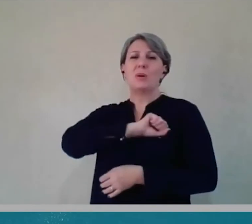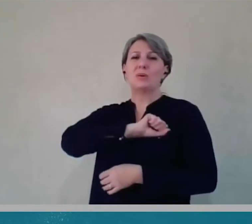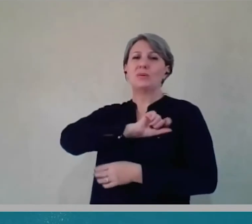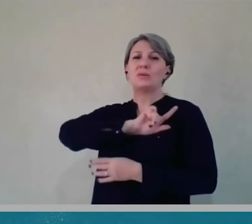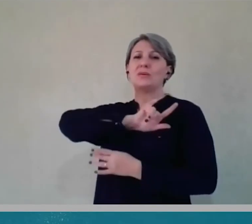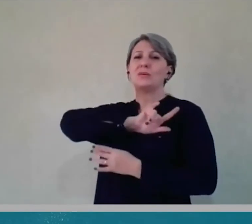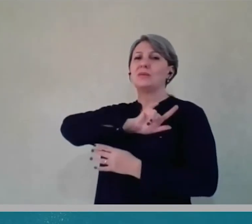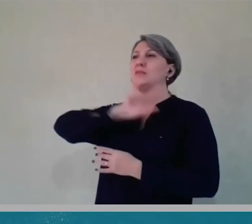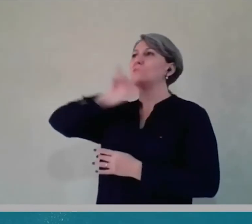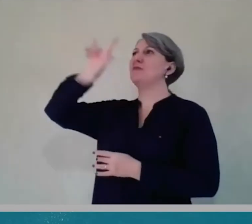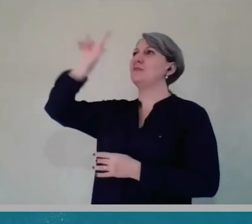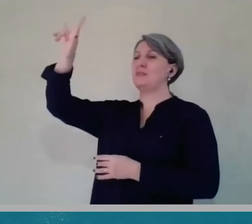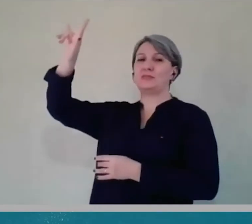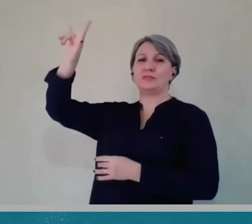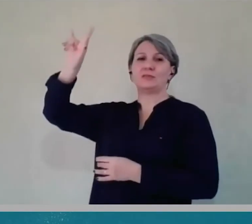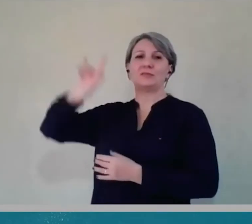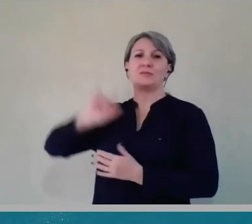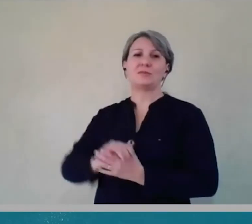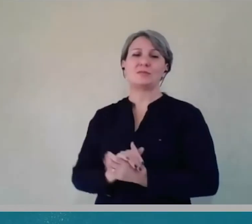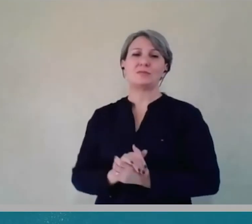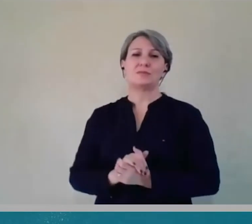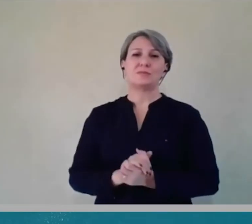minha palavra.